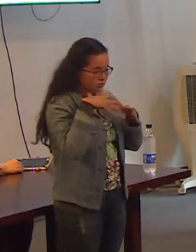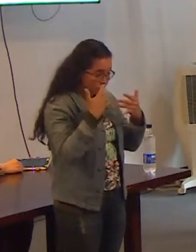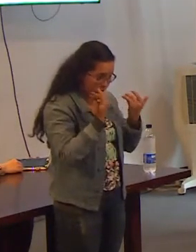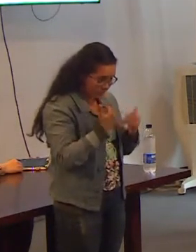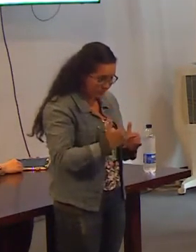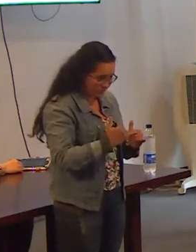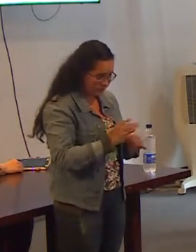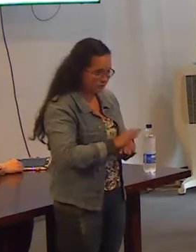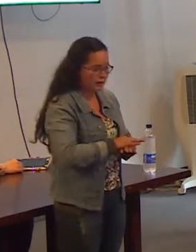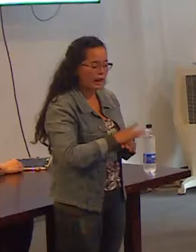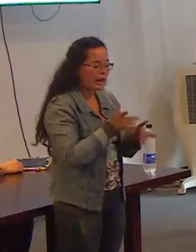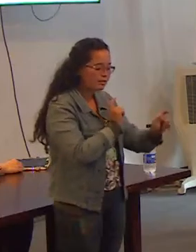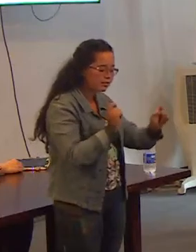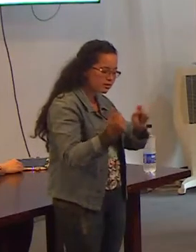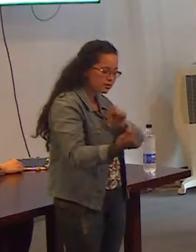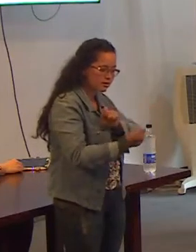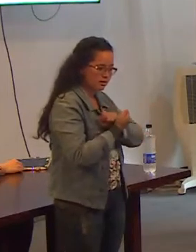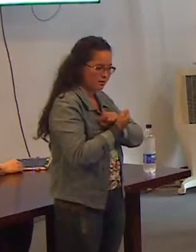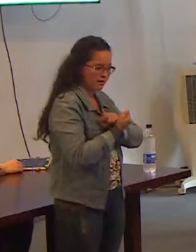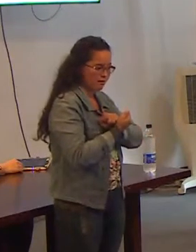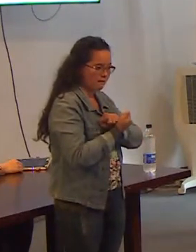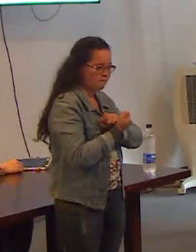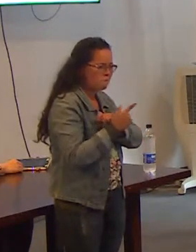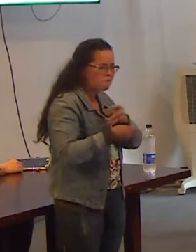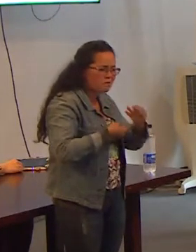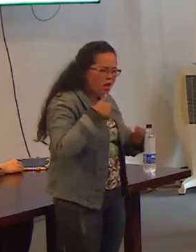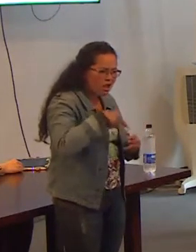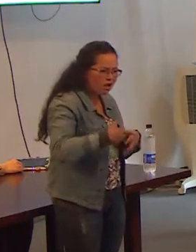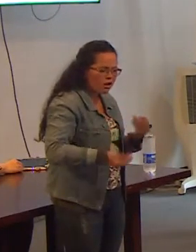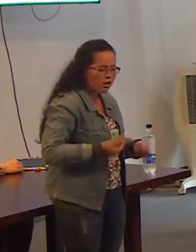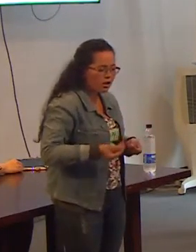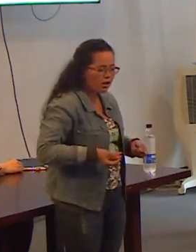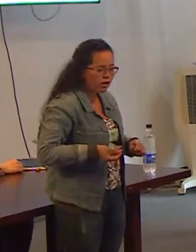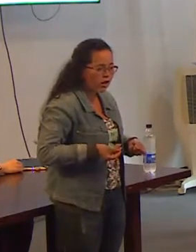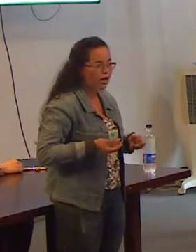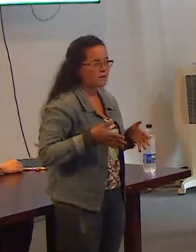una transformación que ahí es donde nosotros hacemos la mayor